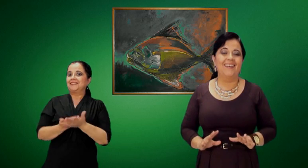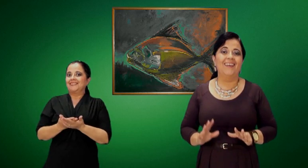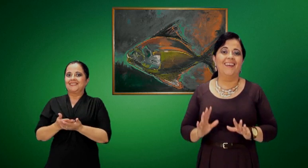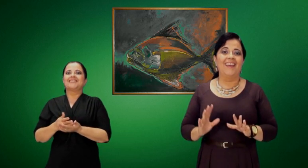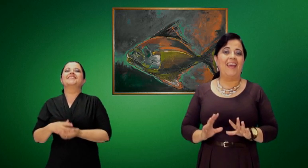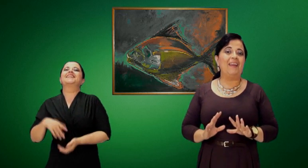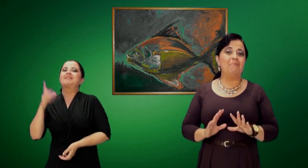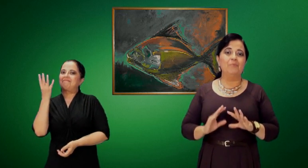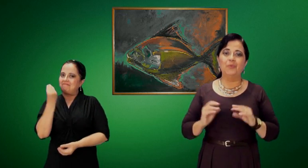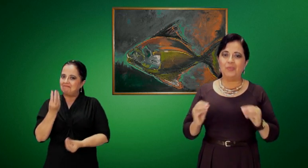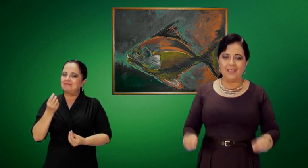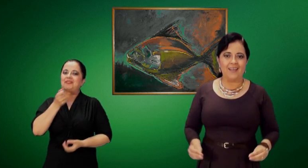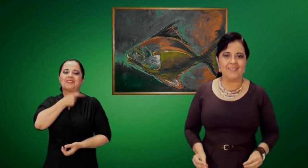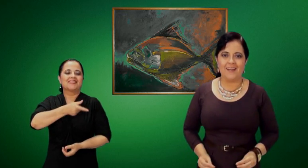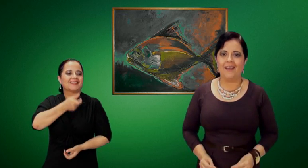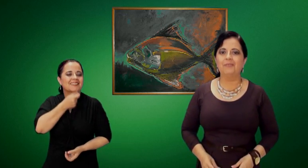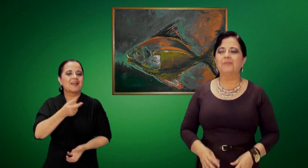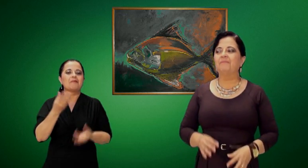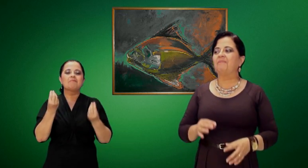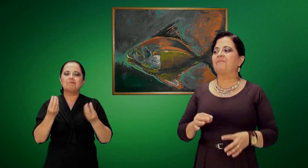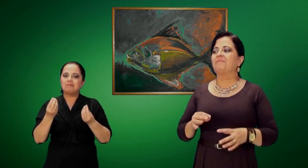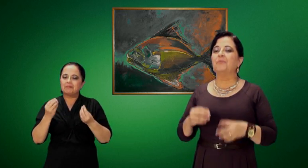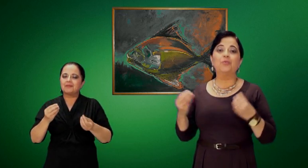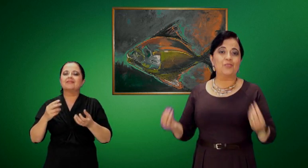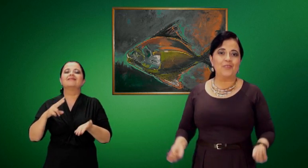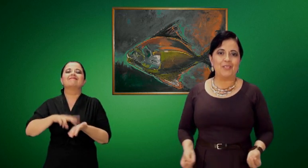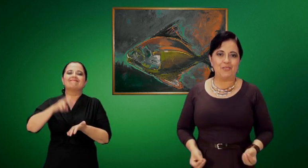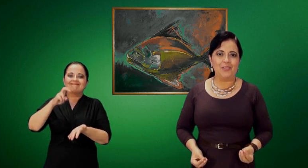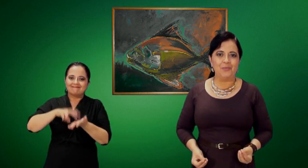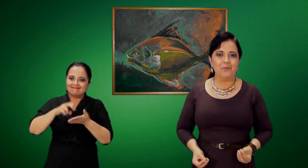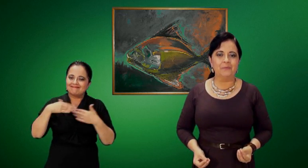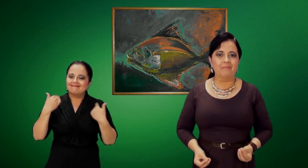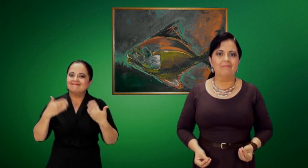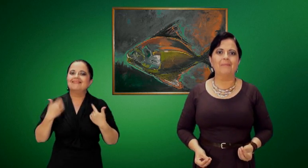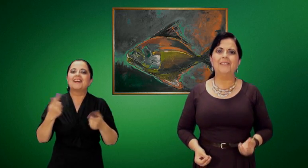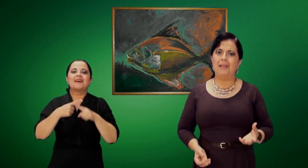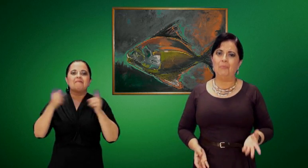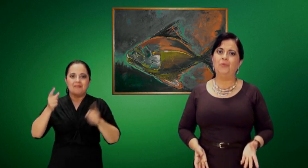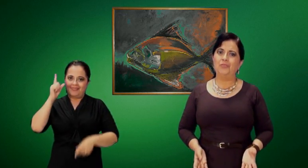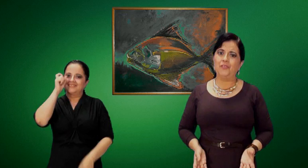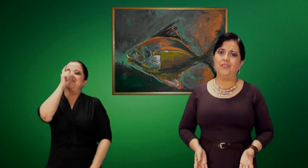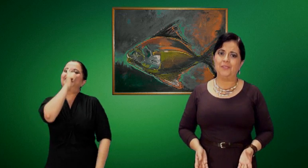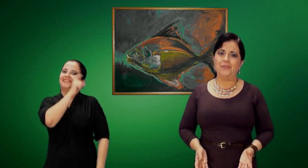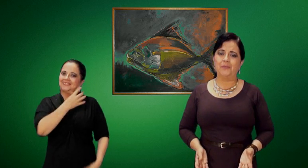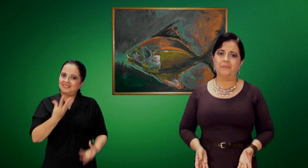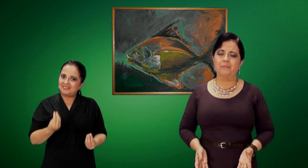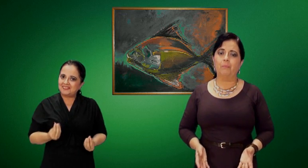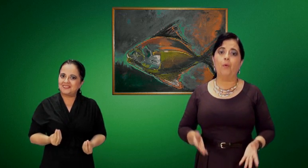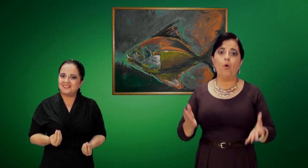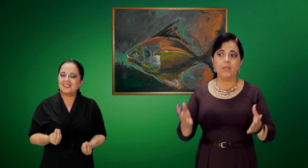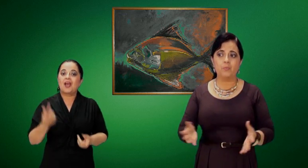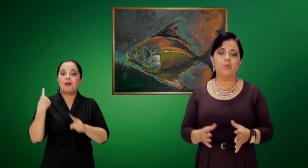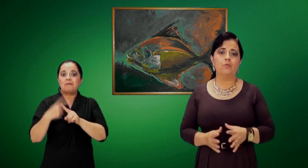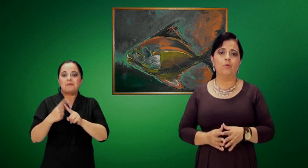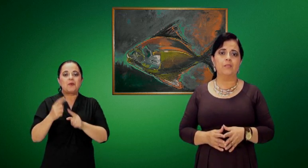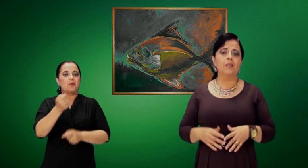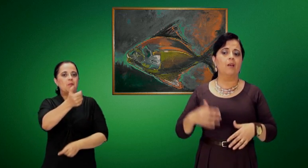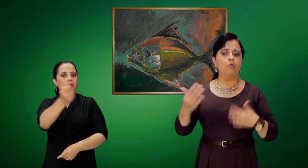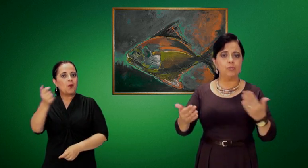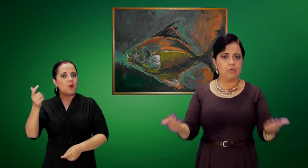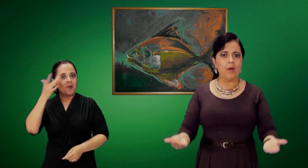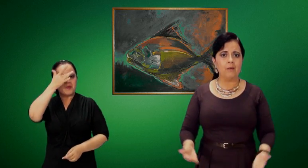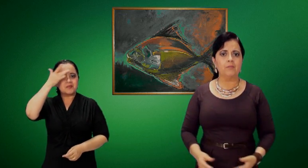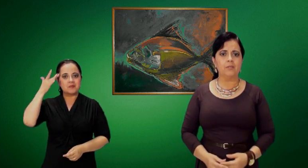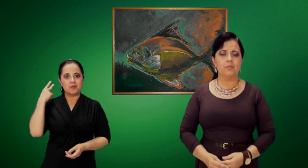curso. Era muito engraçado, muito divertido, mas era muito difícil. Poucas